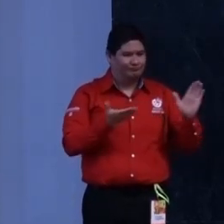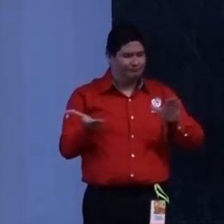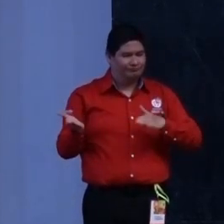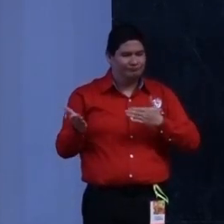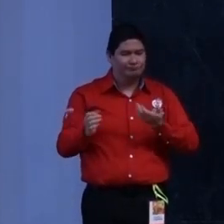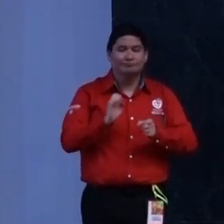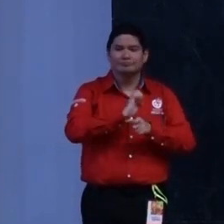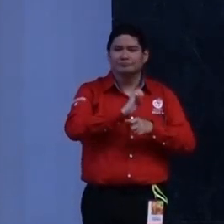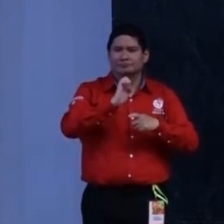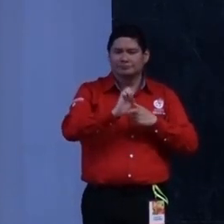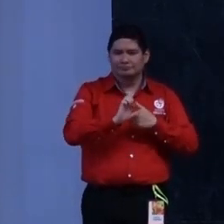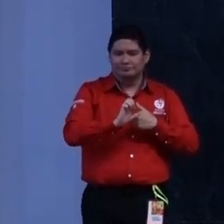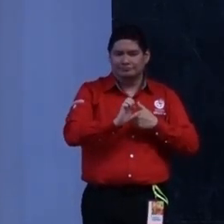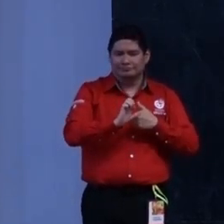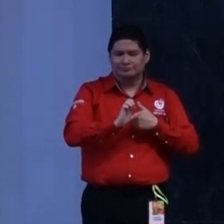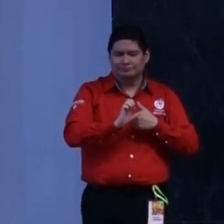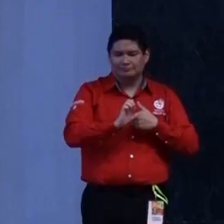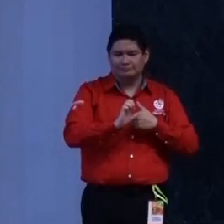Entonces,